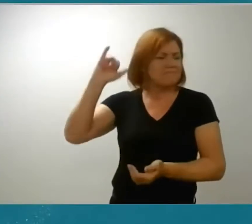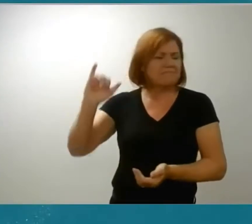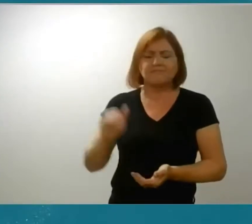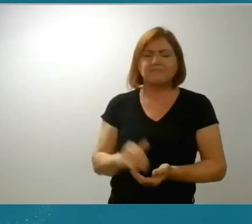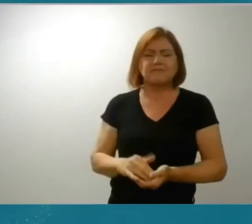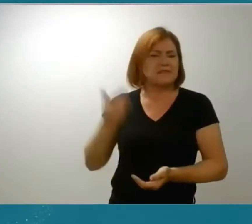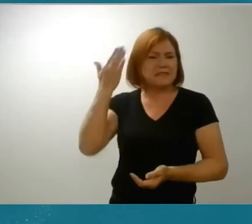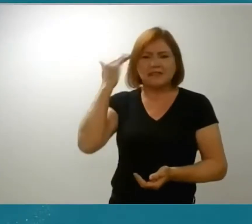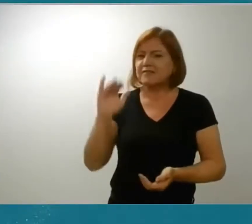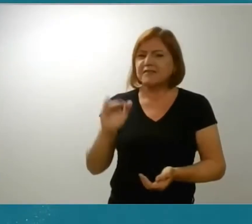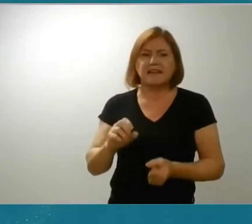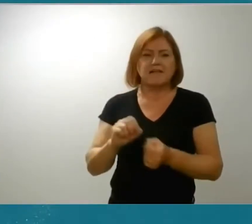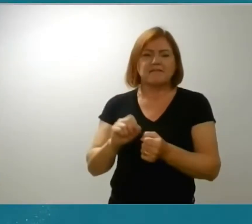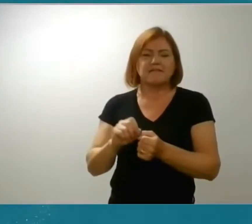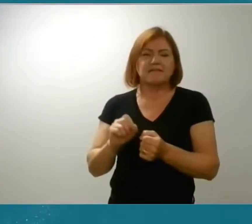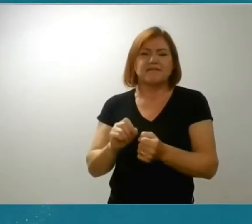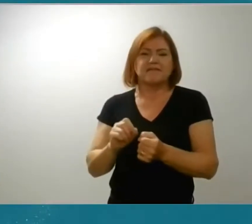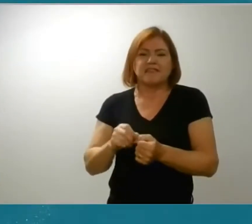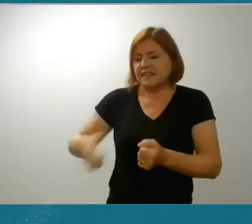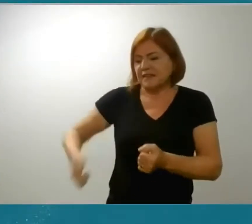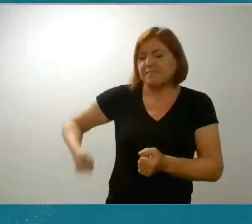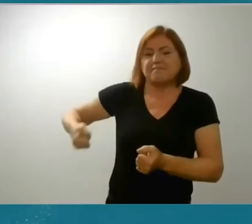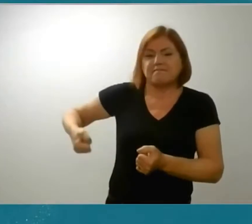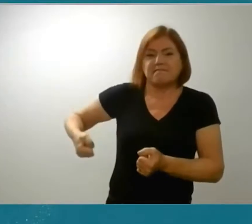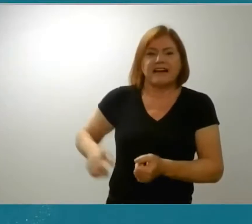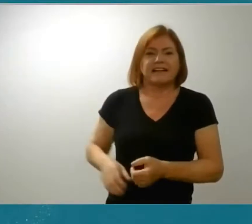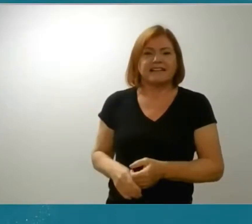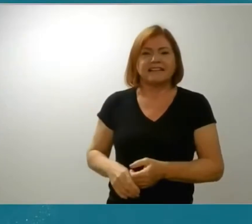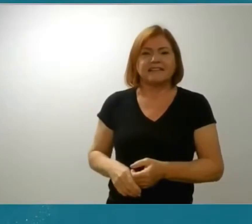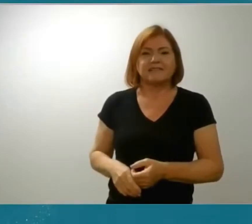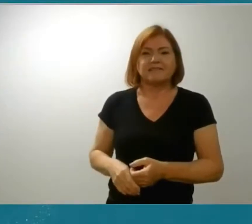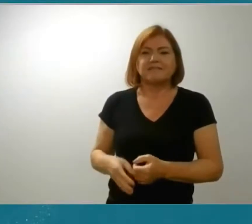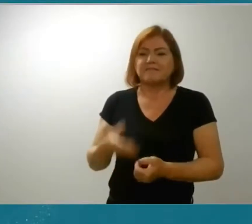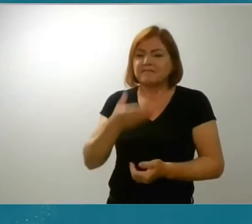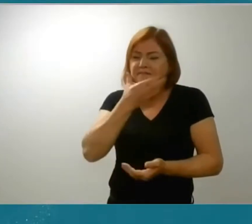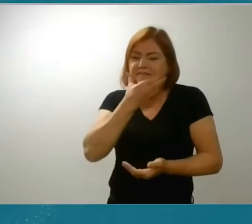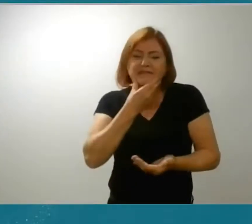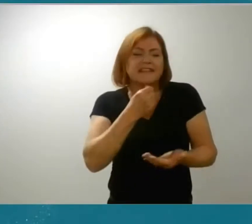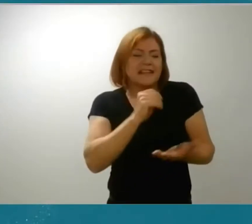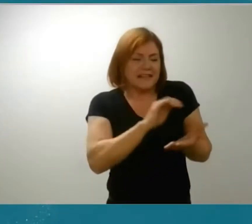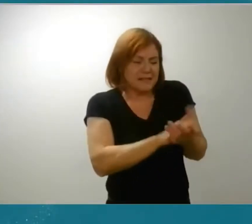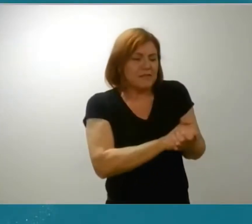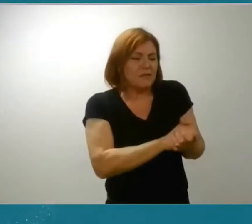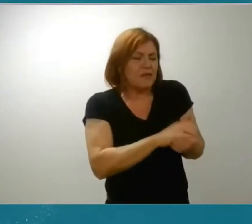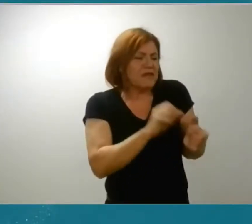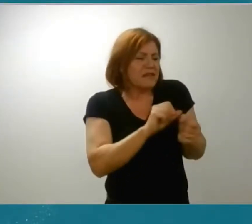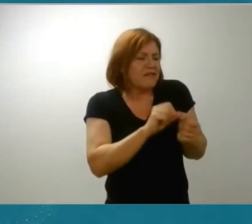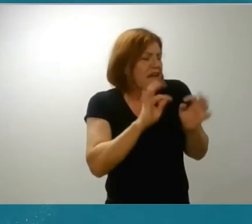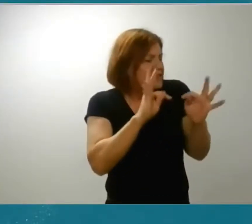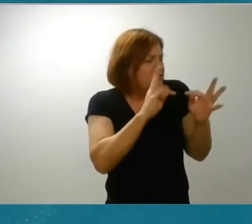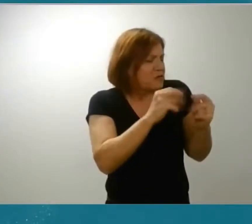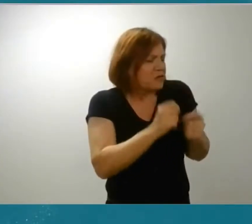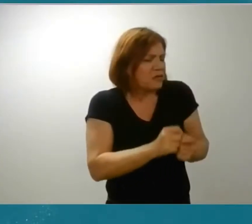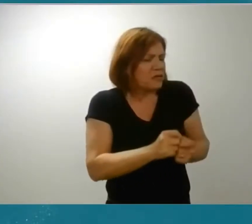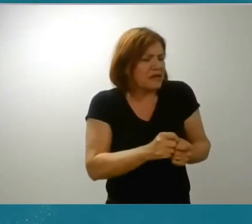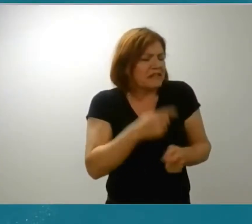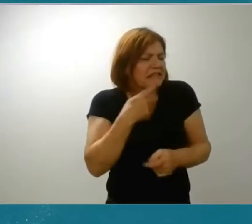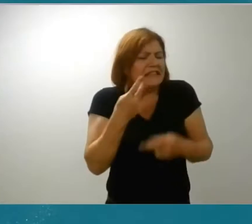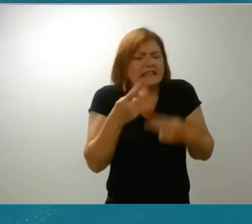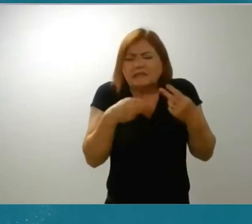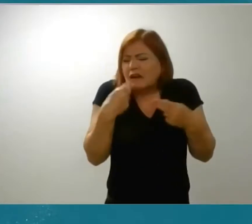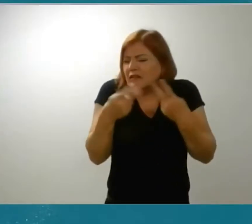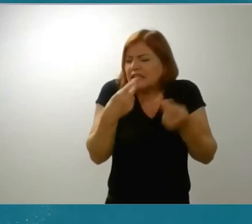A Regininha faz tudo para ele. Às vezes ele reclama assim, mas a Regina esqueceu isso, esqueceu aquilo. Falei, e você? Por que você